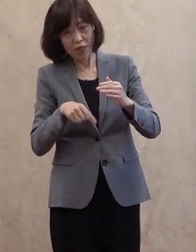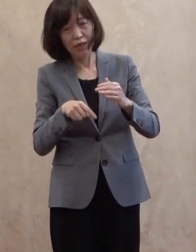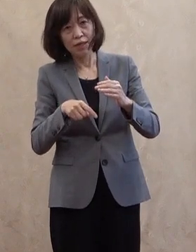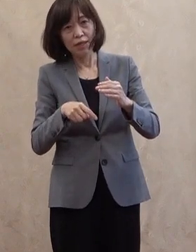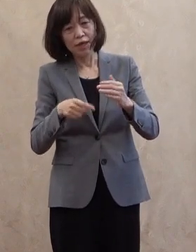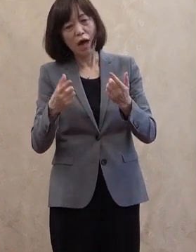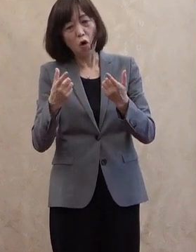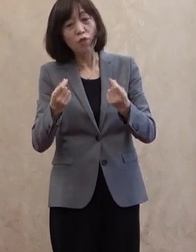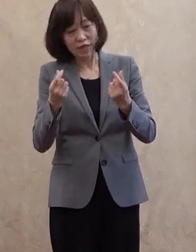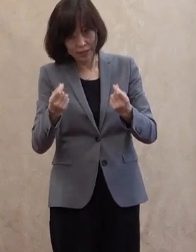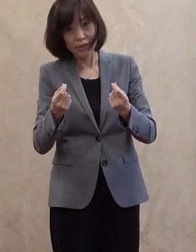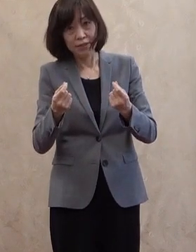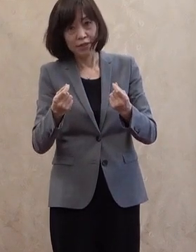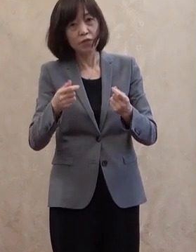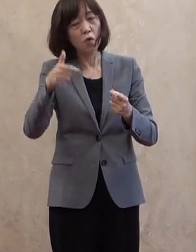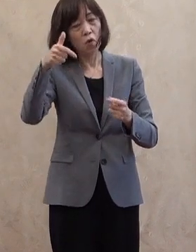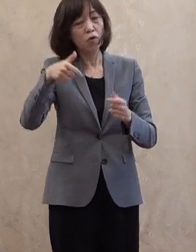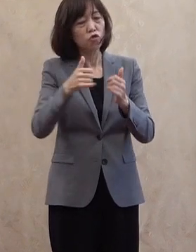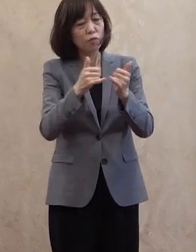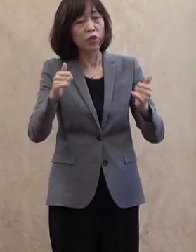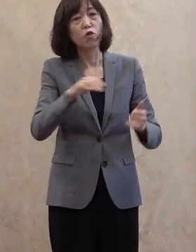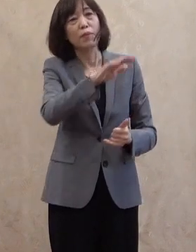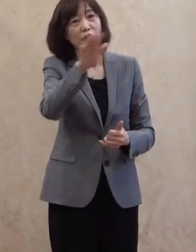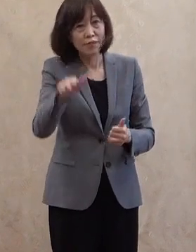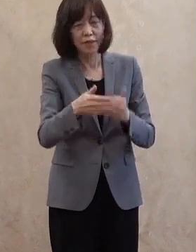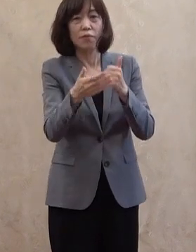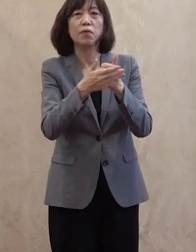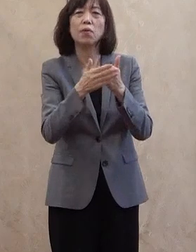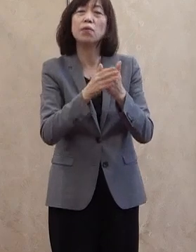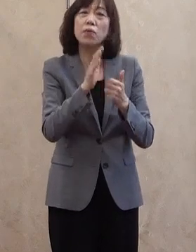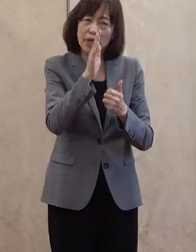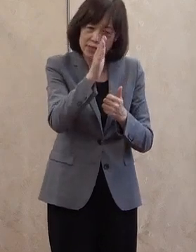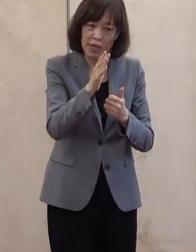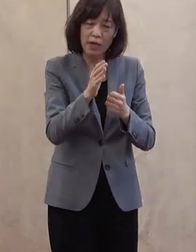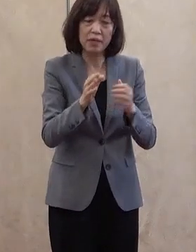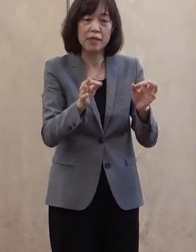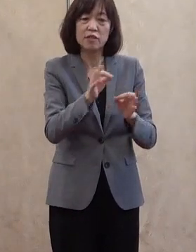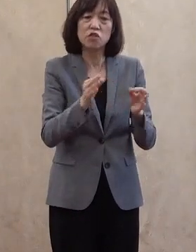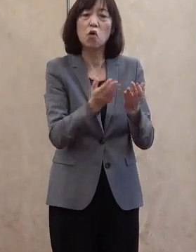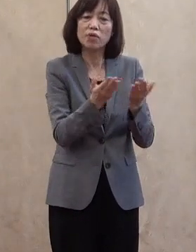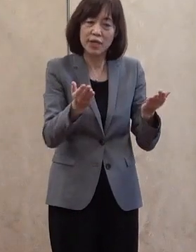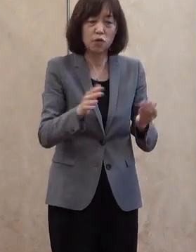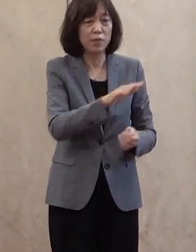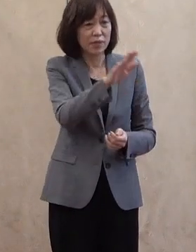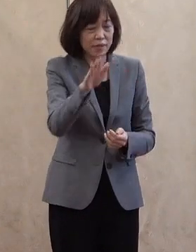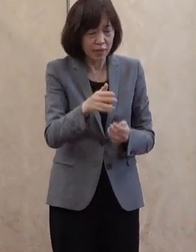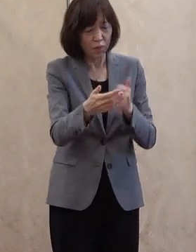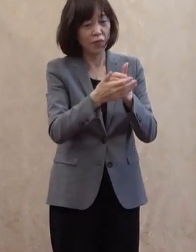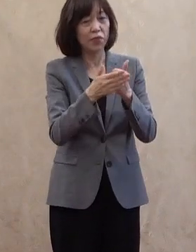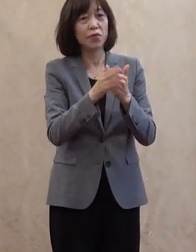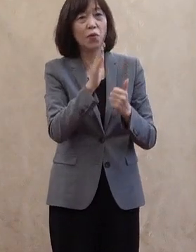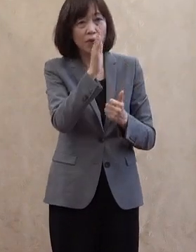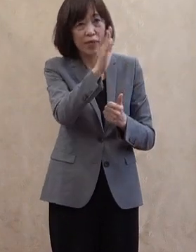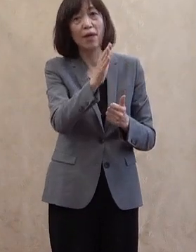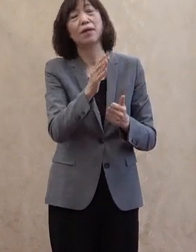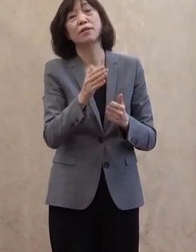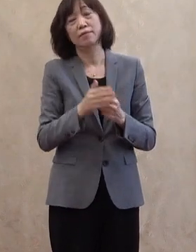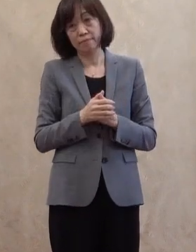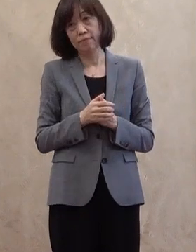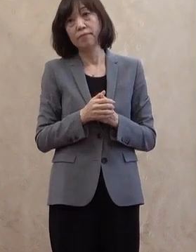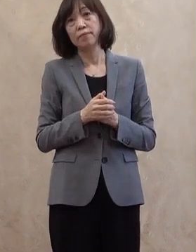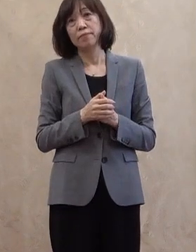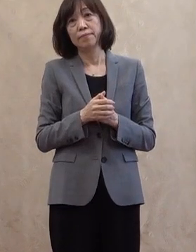容をですね、ぜひ府民の皆さんにはご協力をお願いしたい、事業者の皆さんにはご協力をお願いしたいというふうに思っています。で